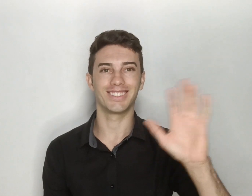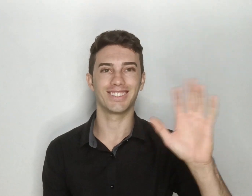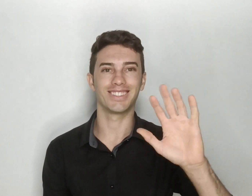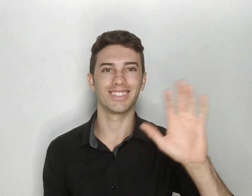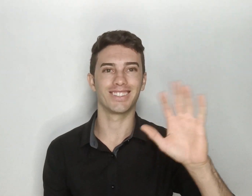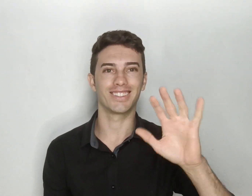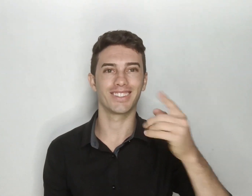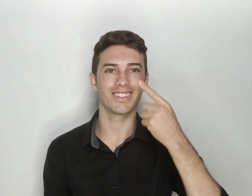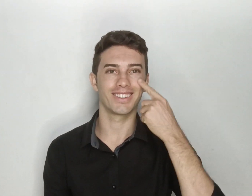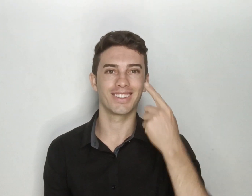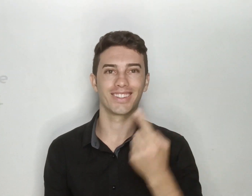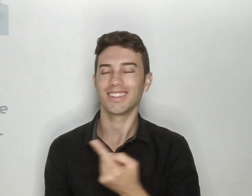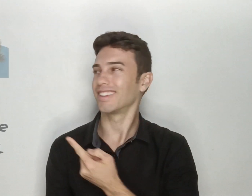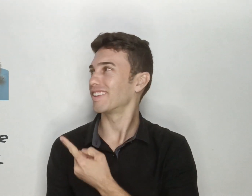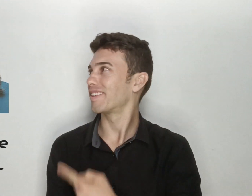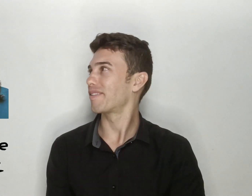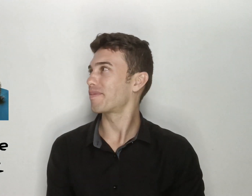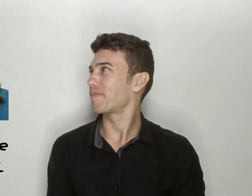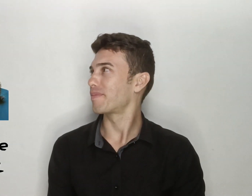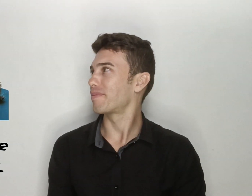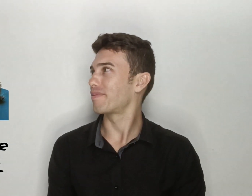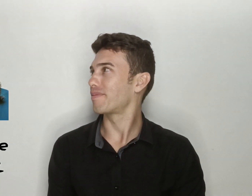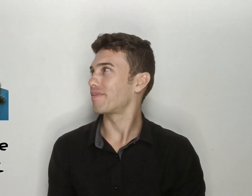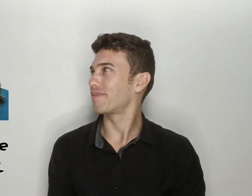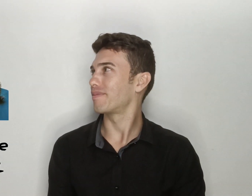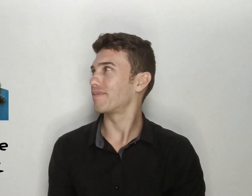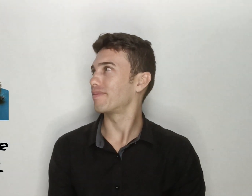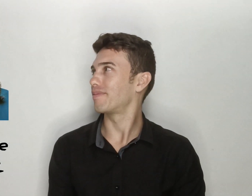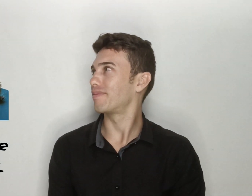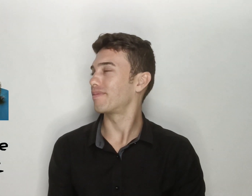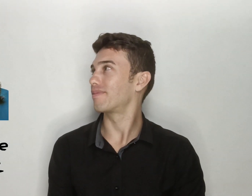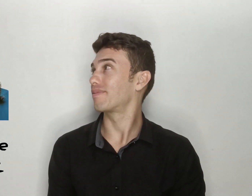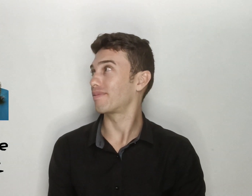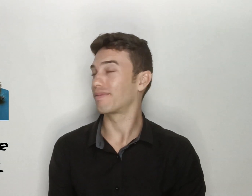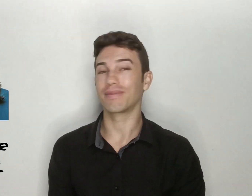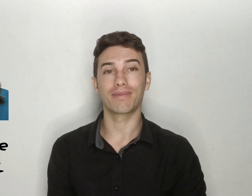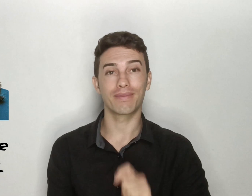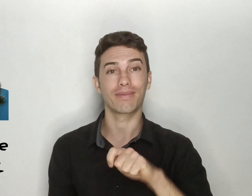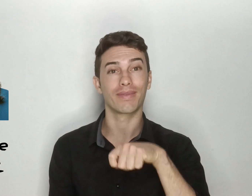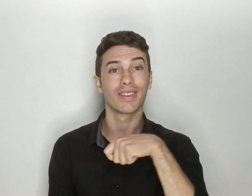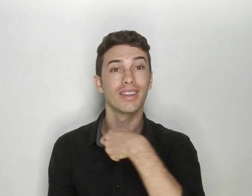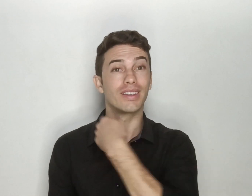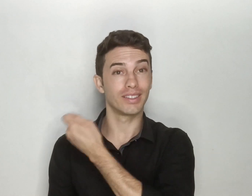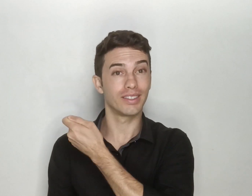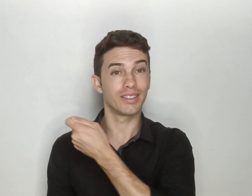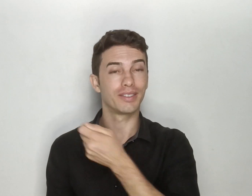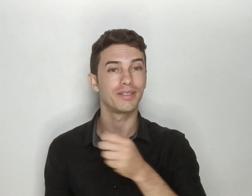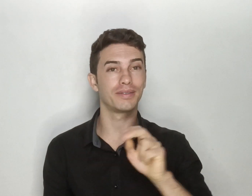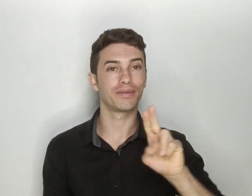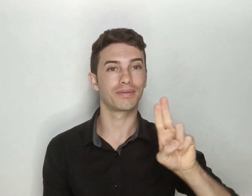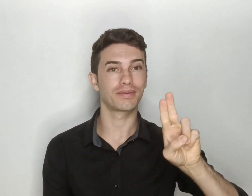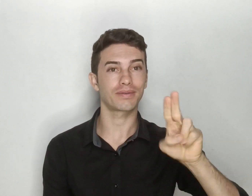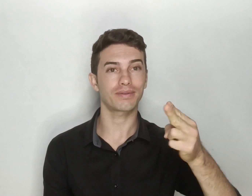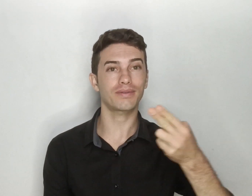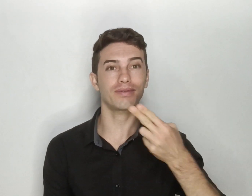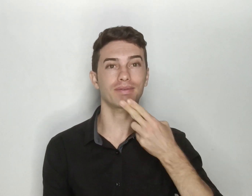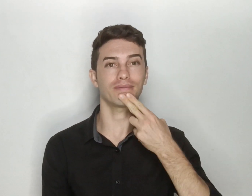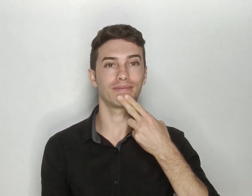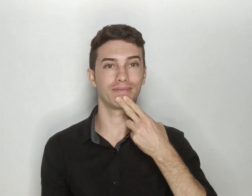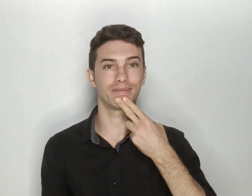Fala pessoal, veja, Simone Tebet. Para fazer o sinal, você usa os dois